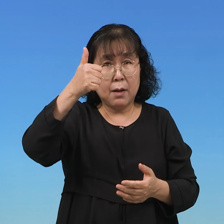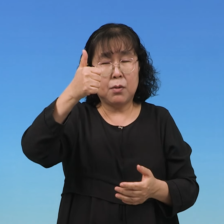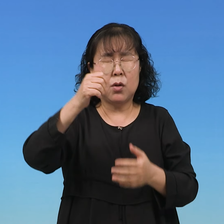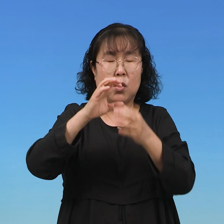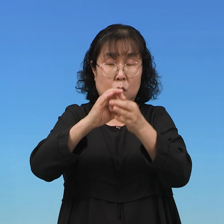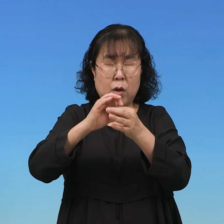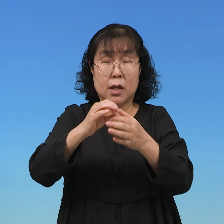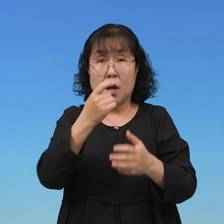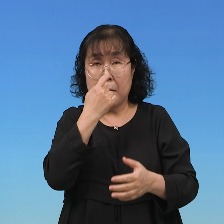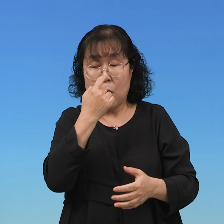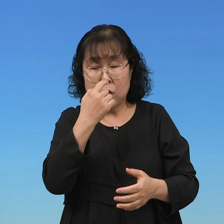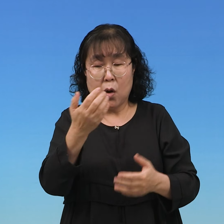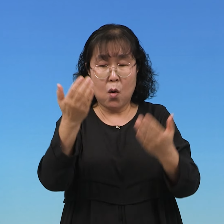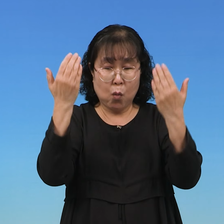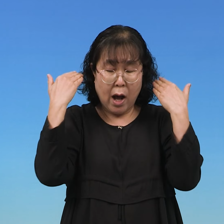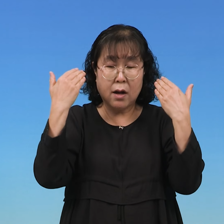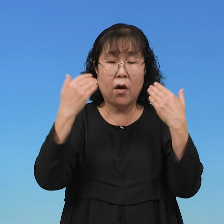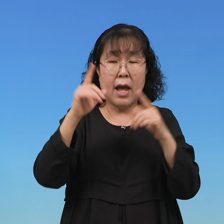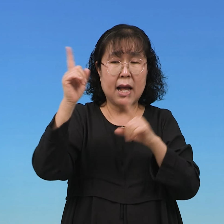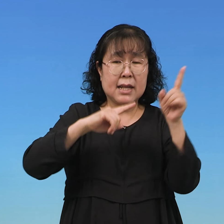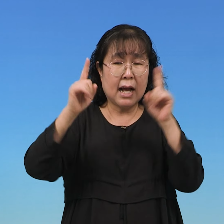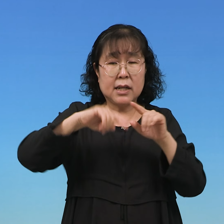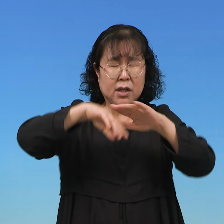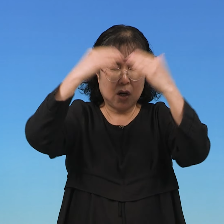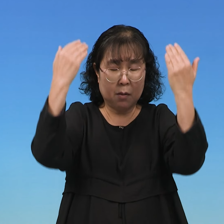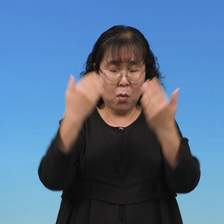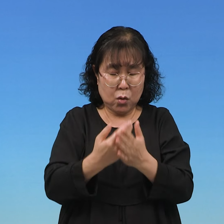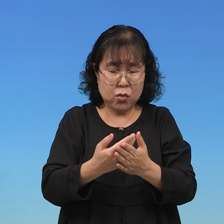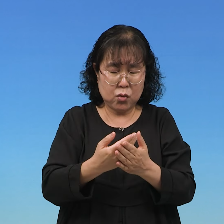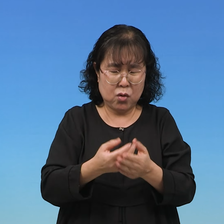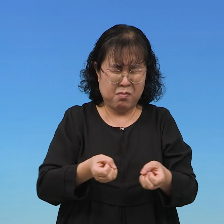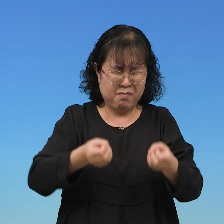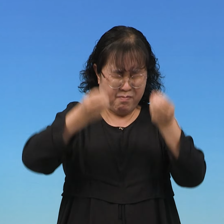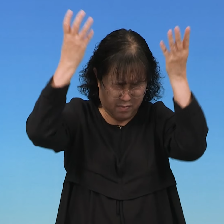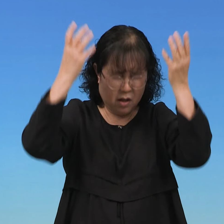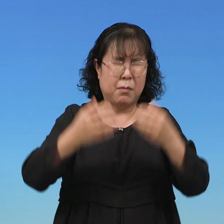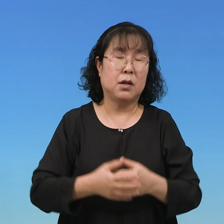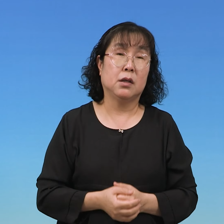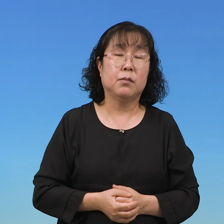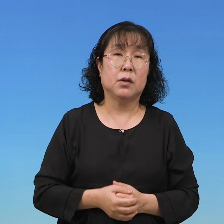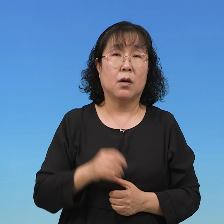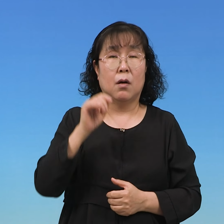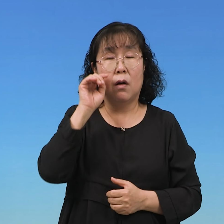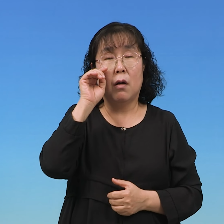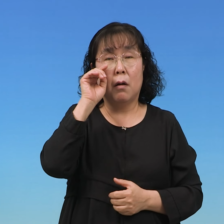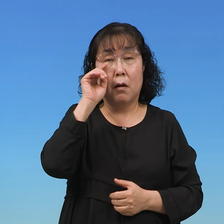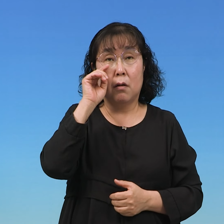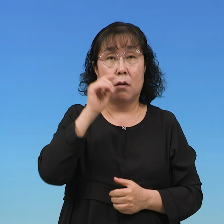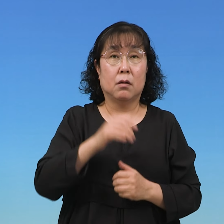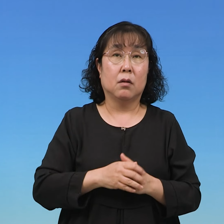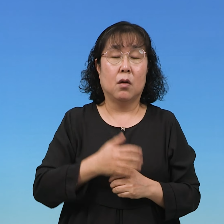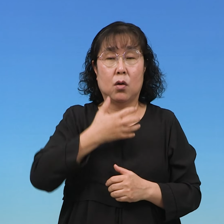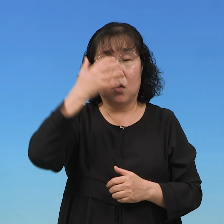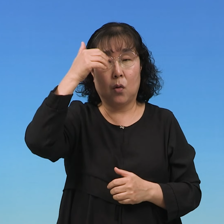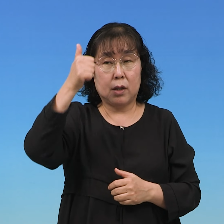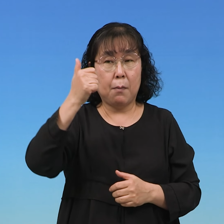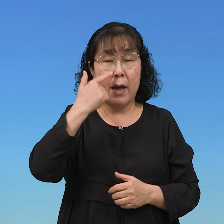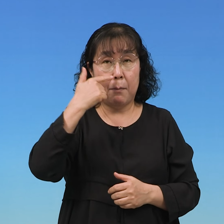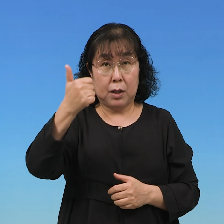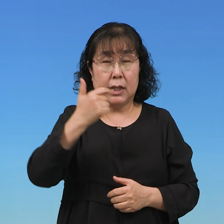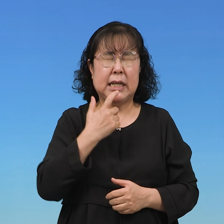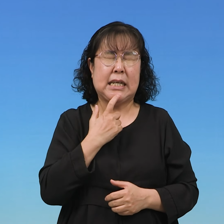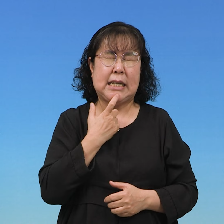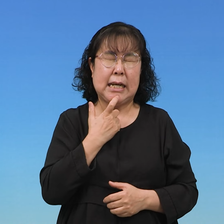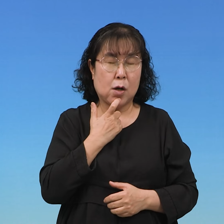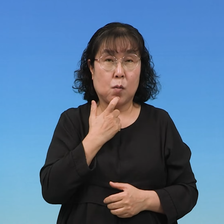삶을 통해서 배우는 과거의 상처를 흘려보내기에 머나세예요. 잊어버리는 겁니다. 그런가 하면 하나님, 요셉의 아버지